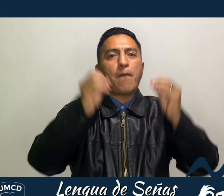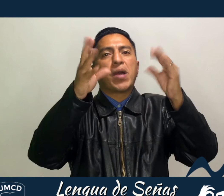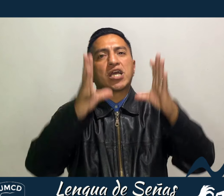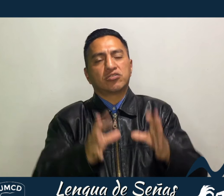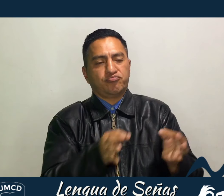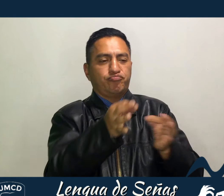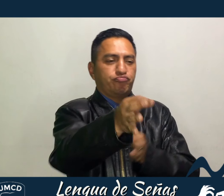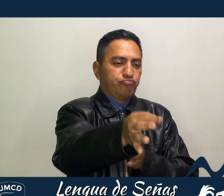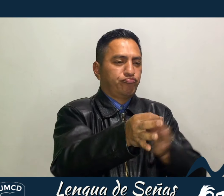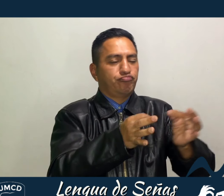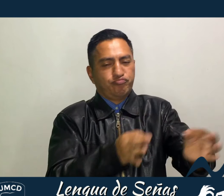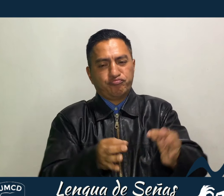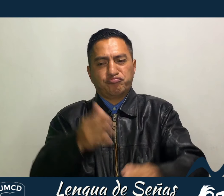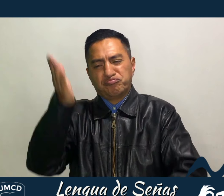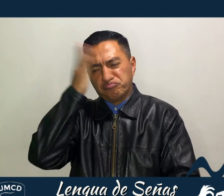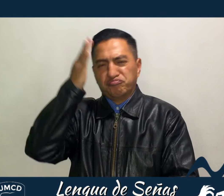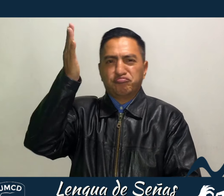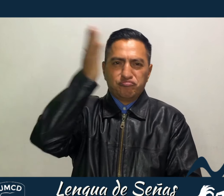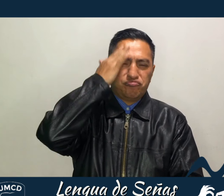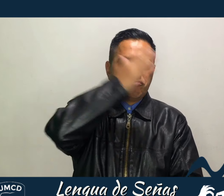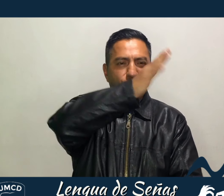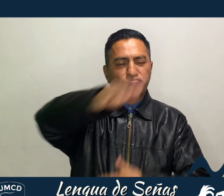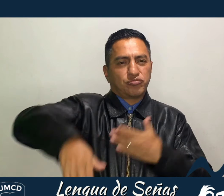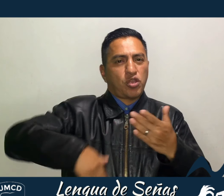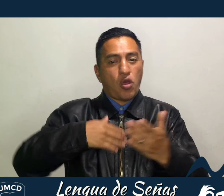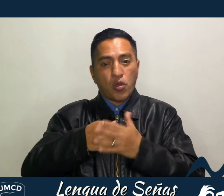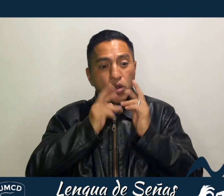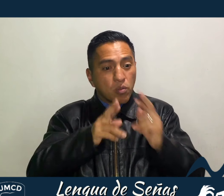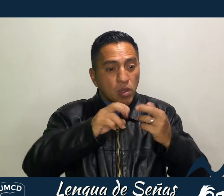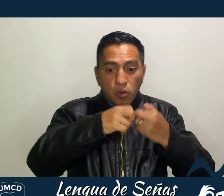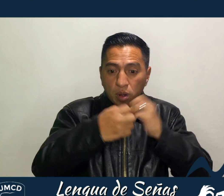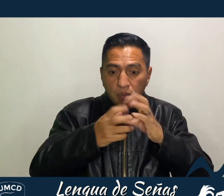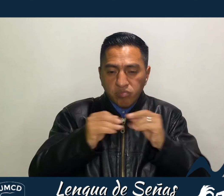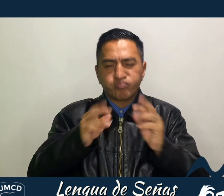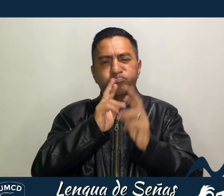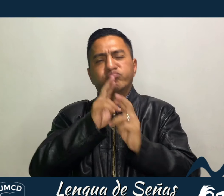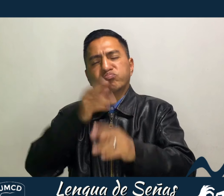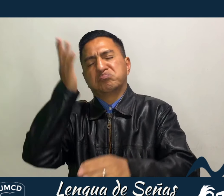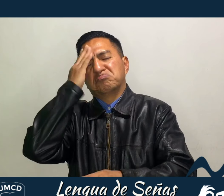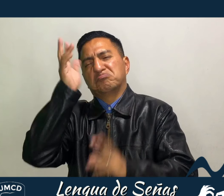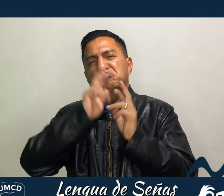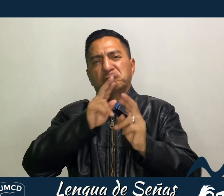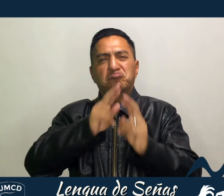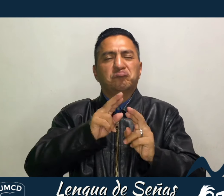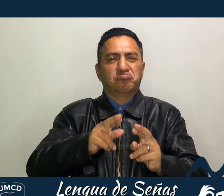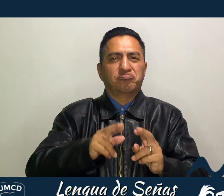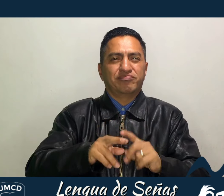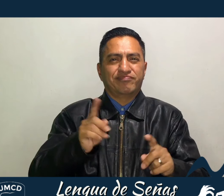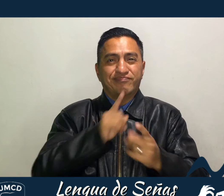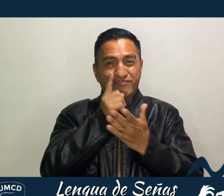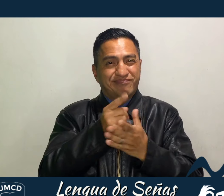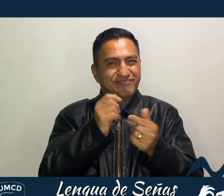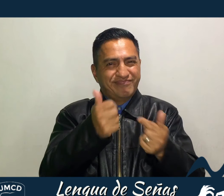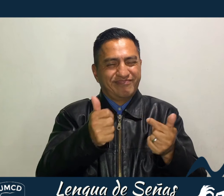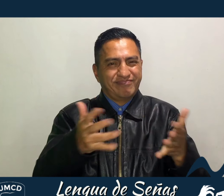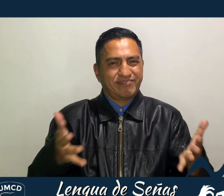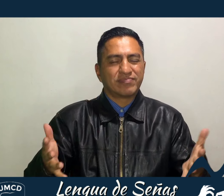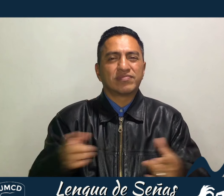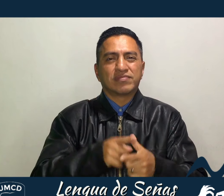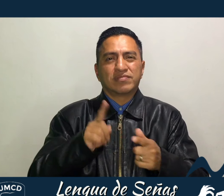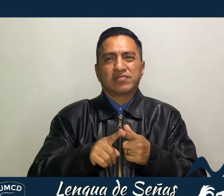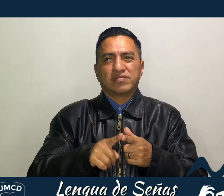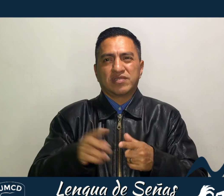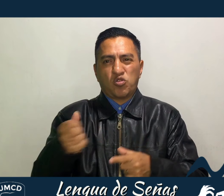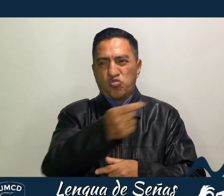promocionan como quienes tienen las respuestas a todos los problemas y dilemas que enfrentamos hoy en día. Y también